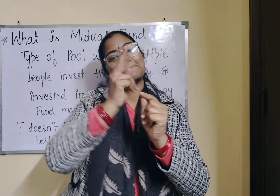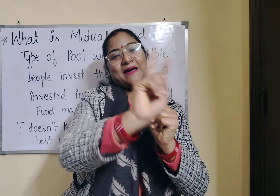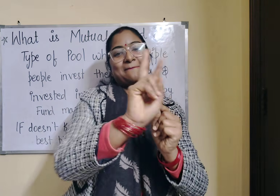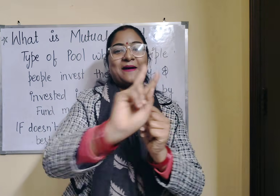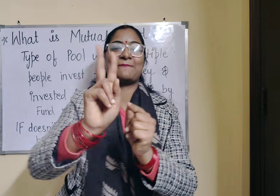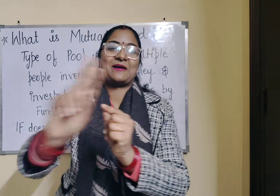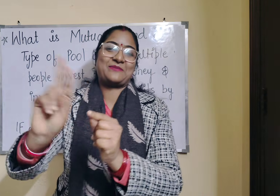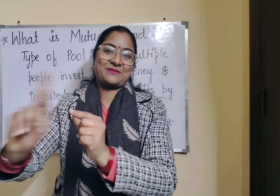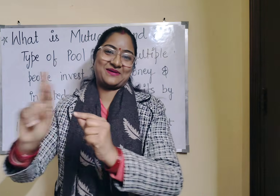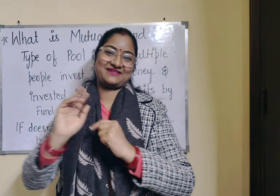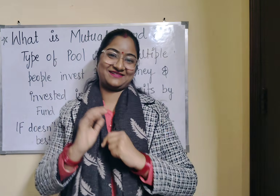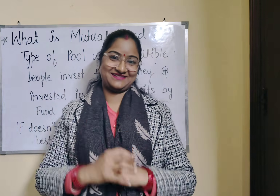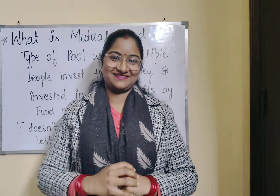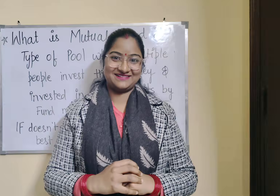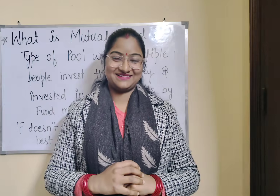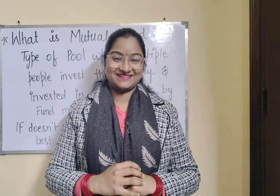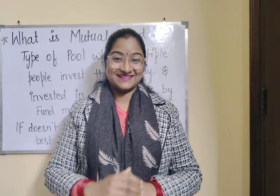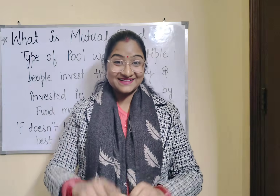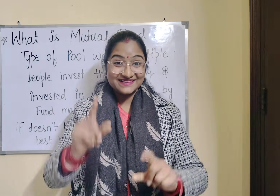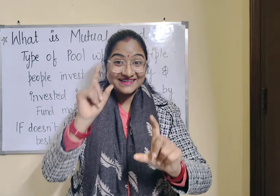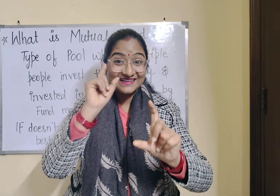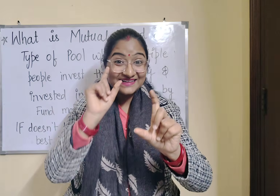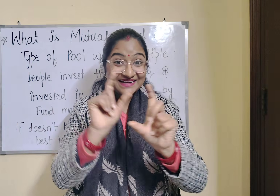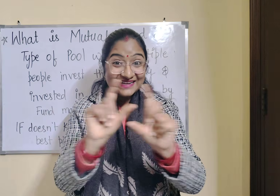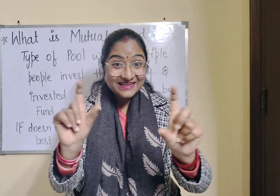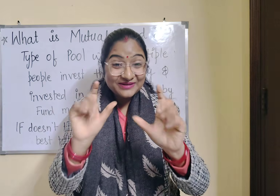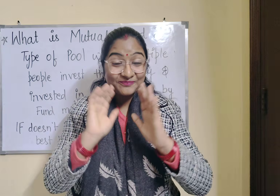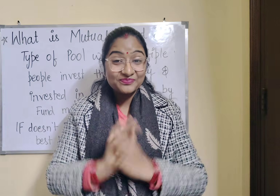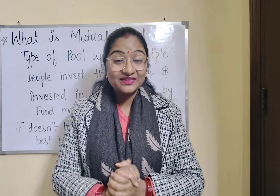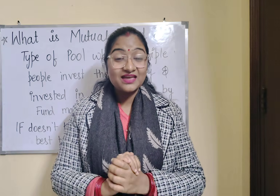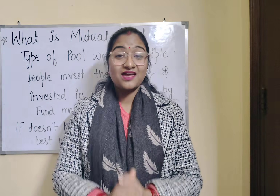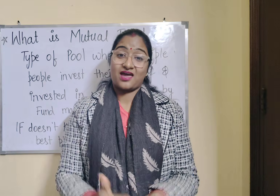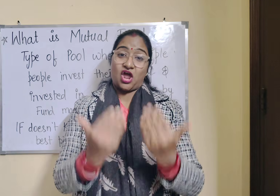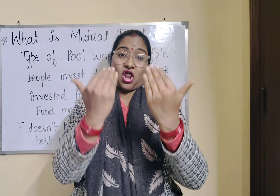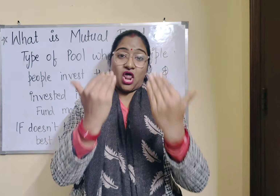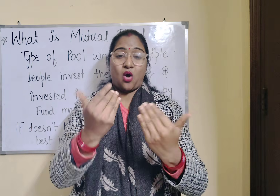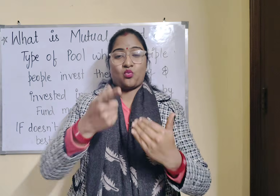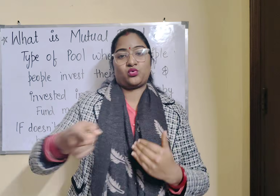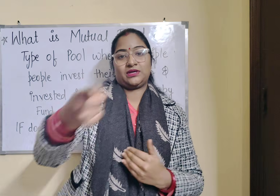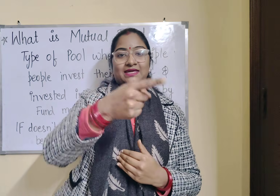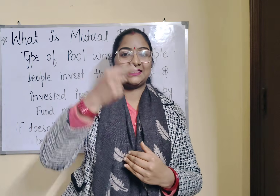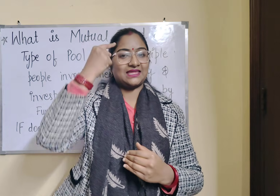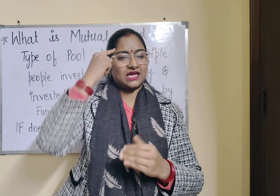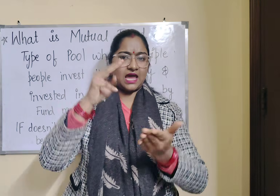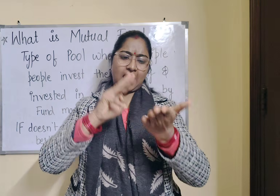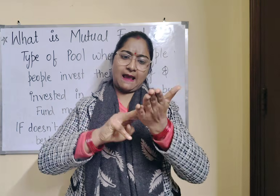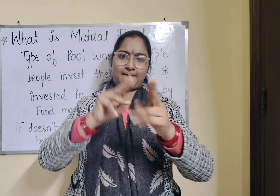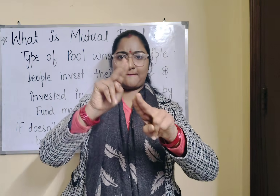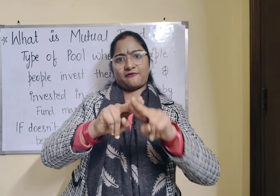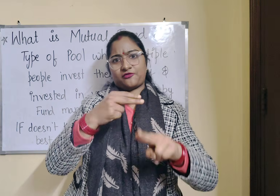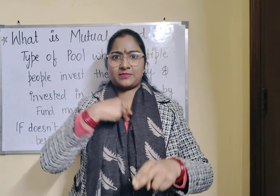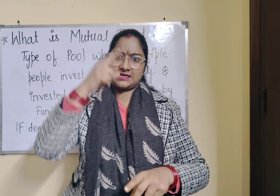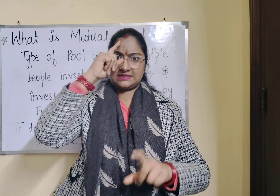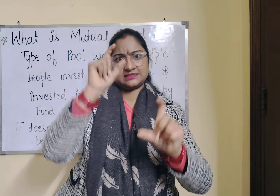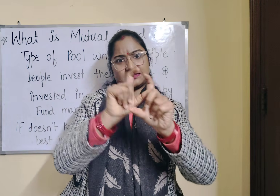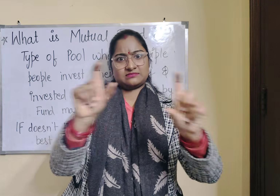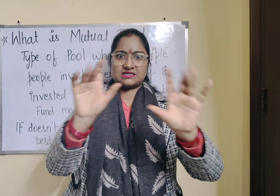उसका बेनिफिट भी आप लोगों को मिलता है ना। आई होप अब आपको ये चीज़ क्लियर हुआ है। अब आप लोग ये